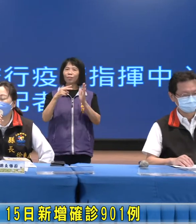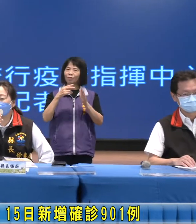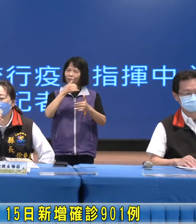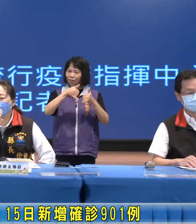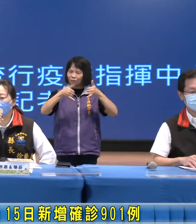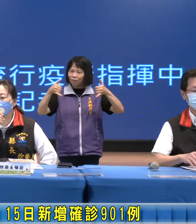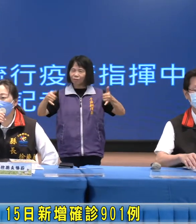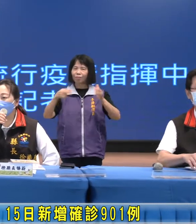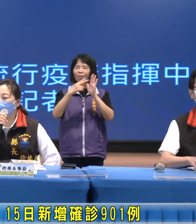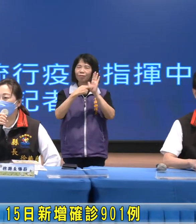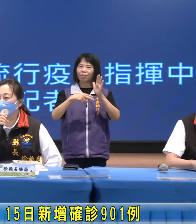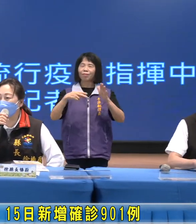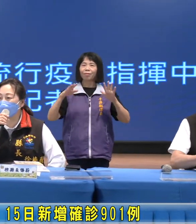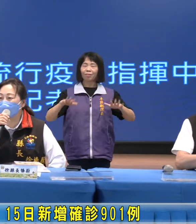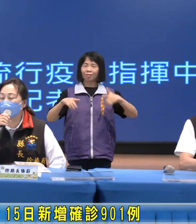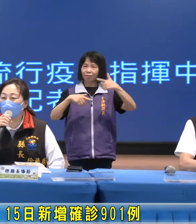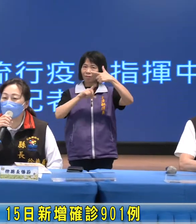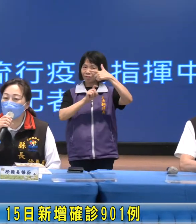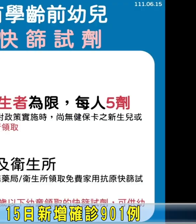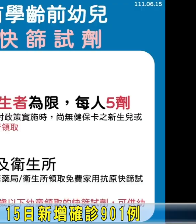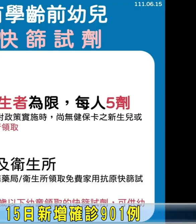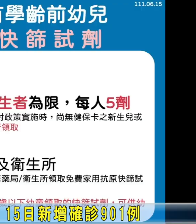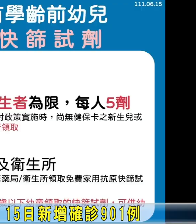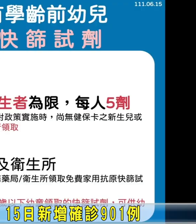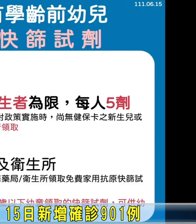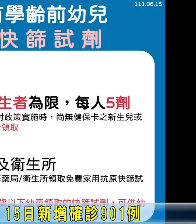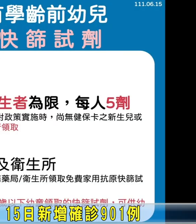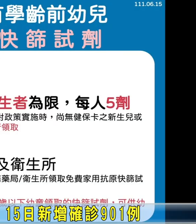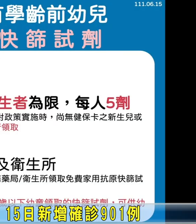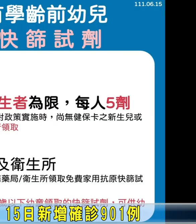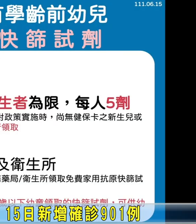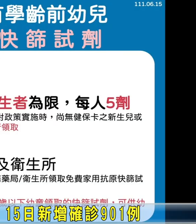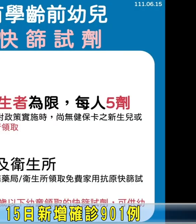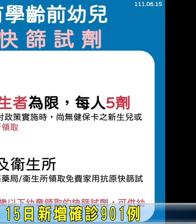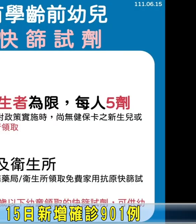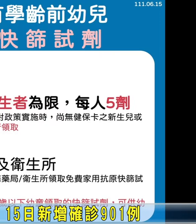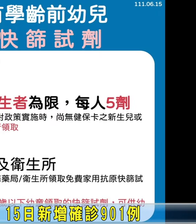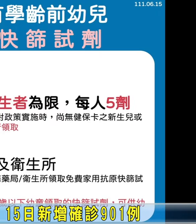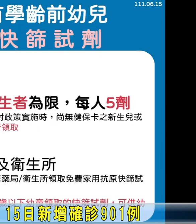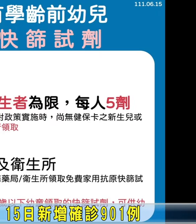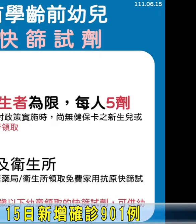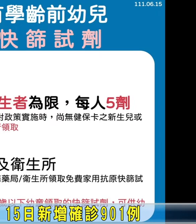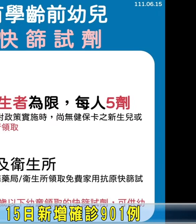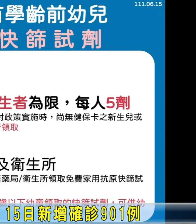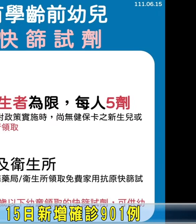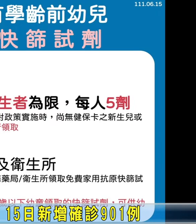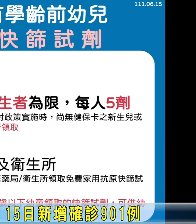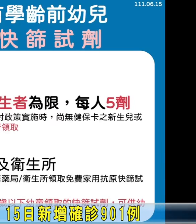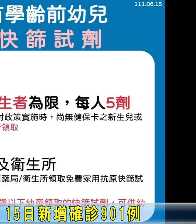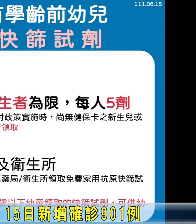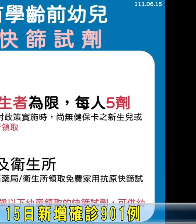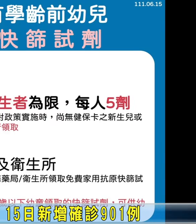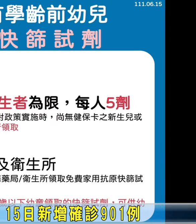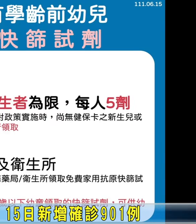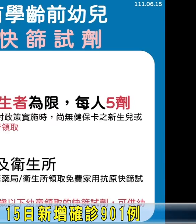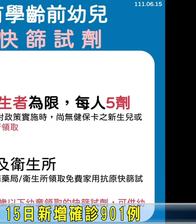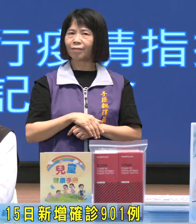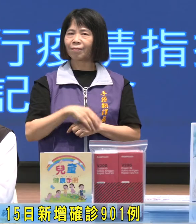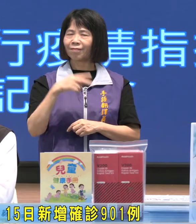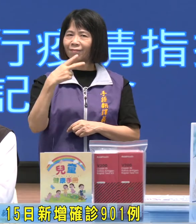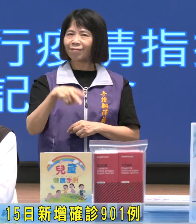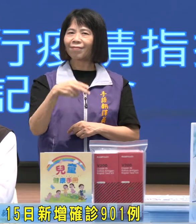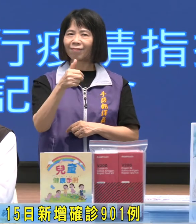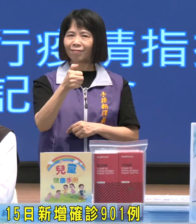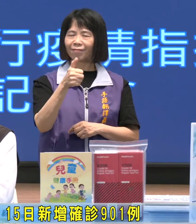正卫对于2岁以下孩童唾液快筛试剂发送以及第四剂疫苗接种进行说明。 那我们也要